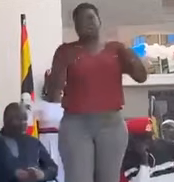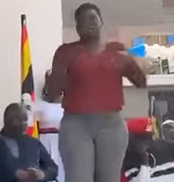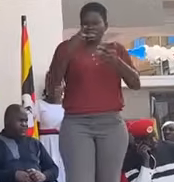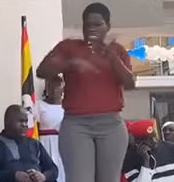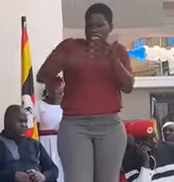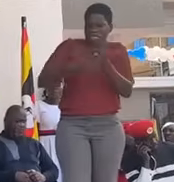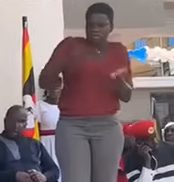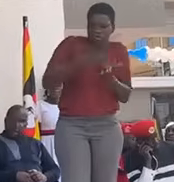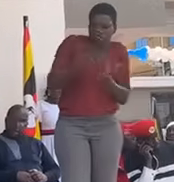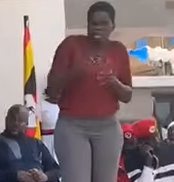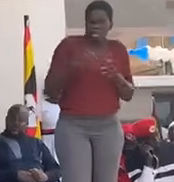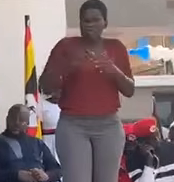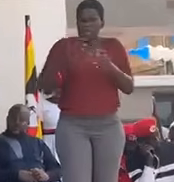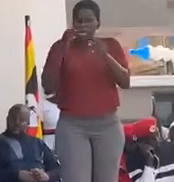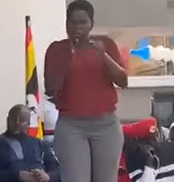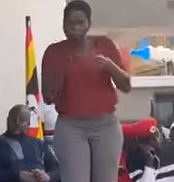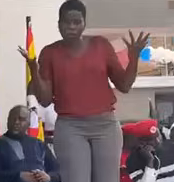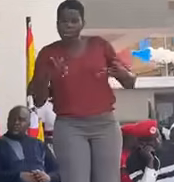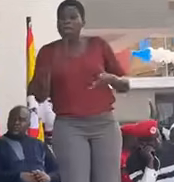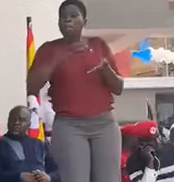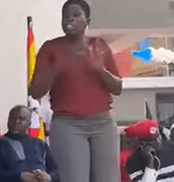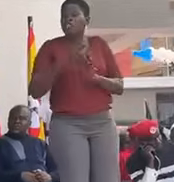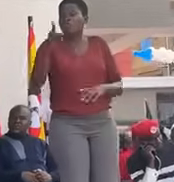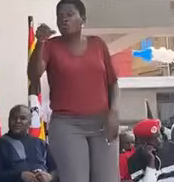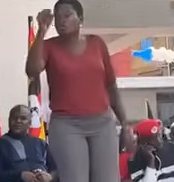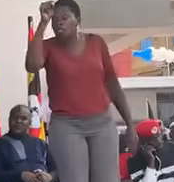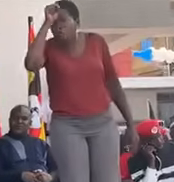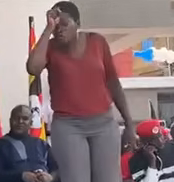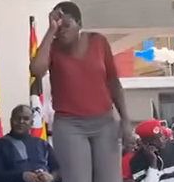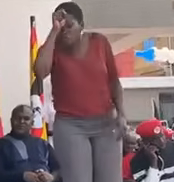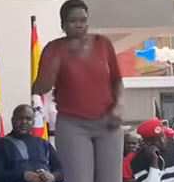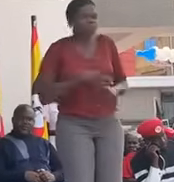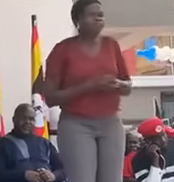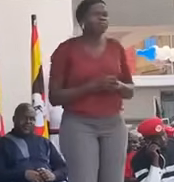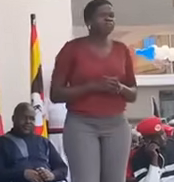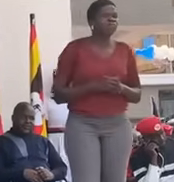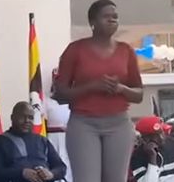josasula, chejukola. Deni olimu gua gua.